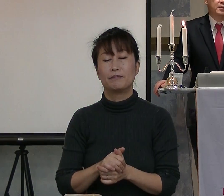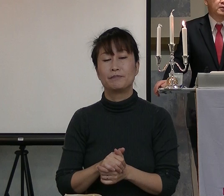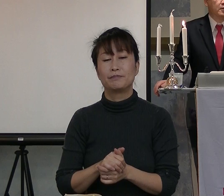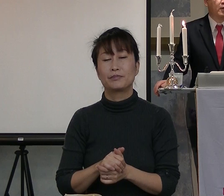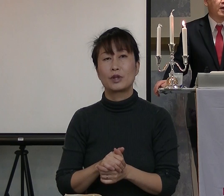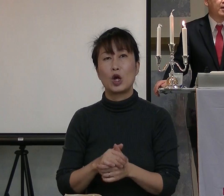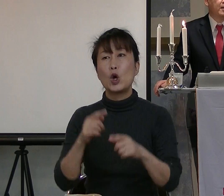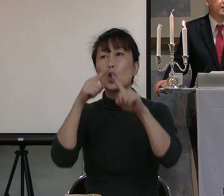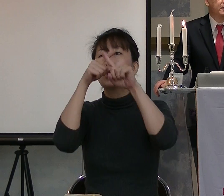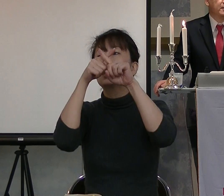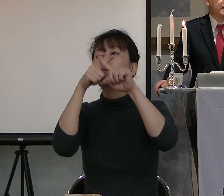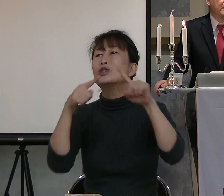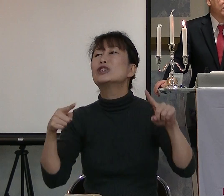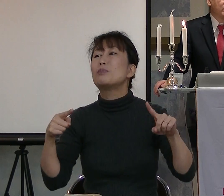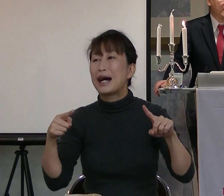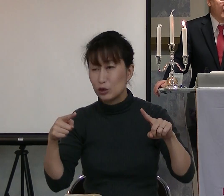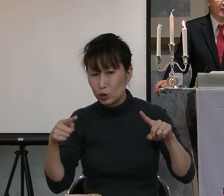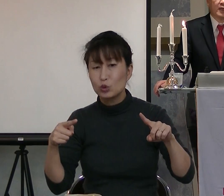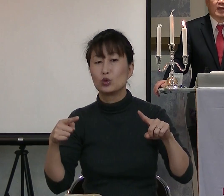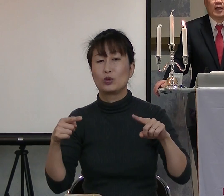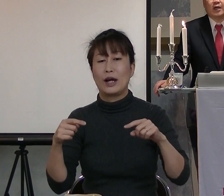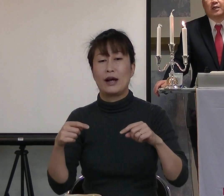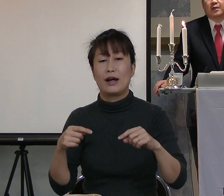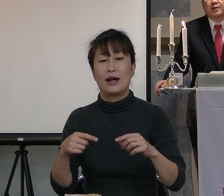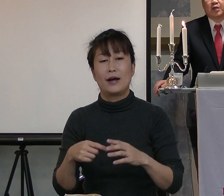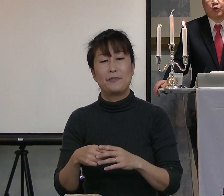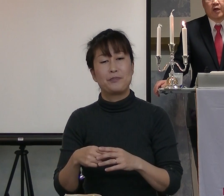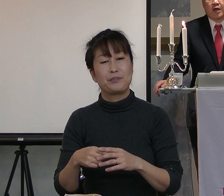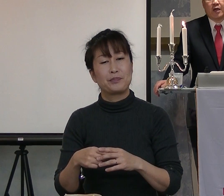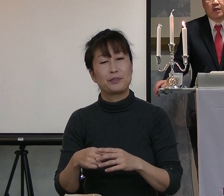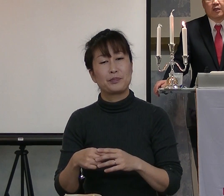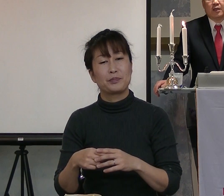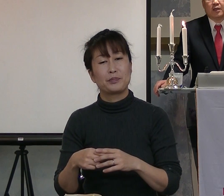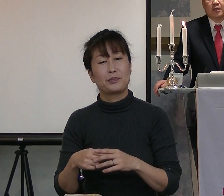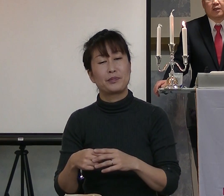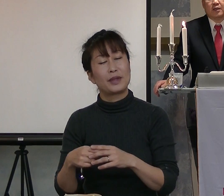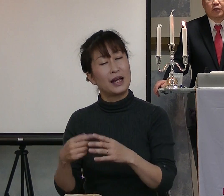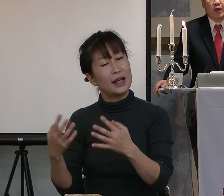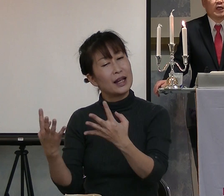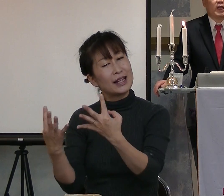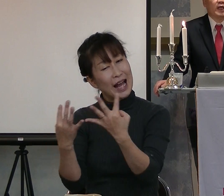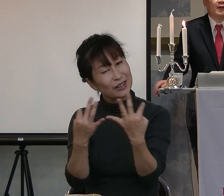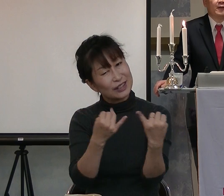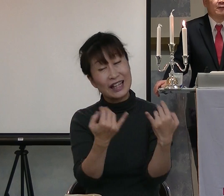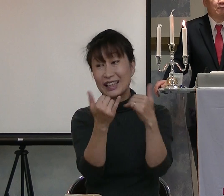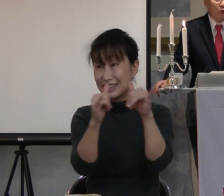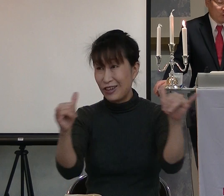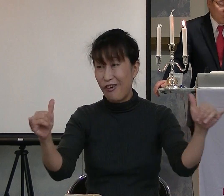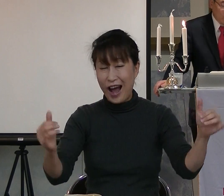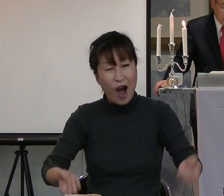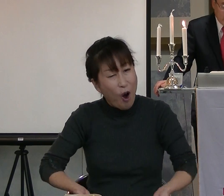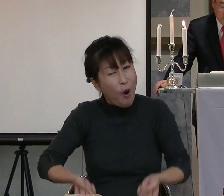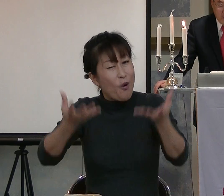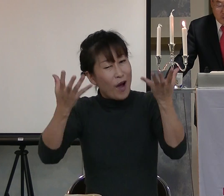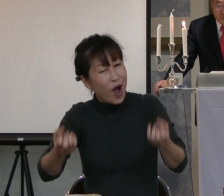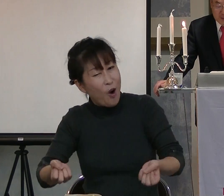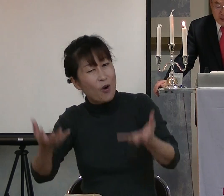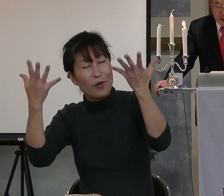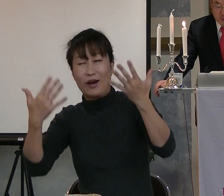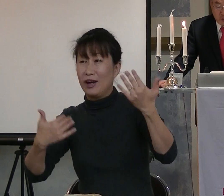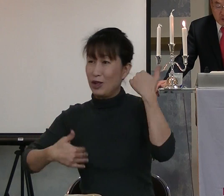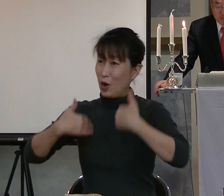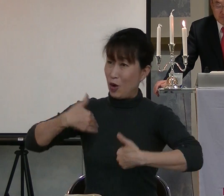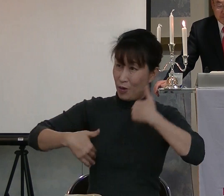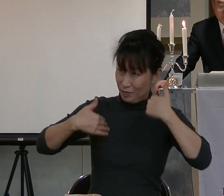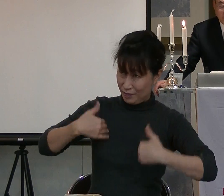スはたくさんの方々が祝い喜んでおります